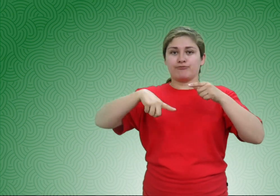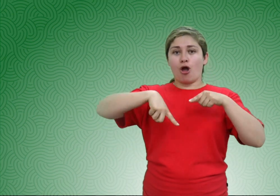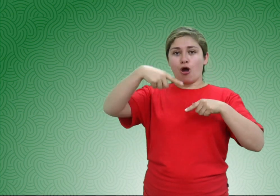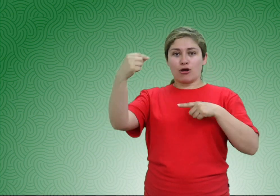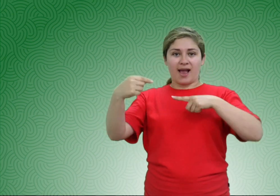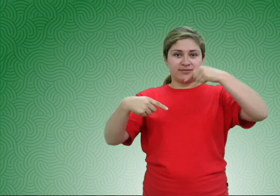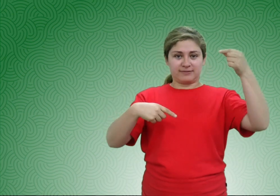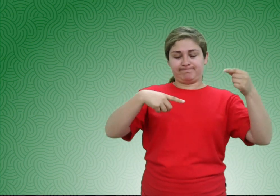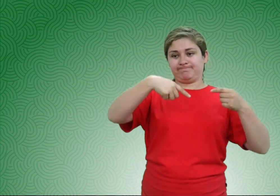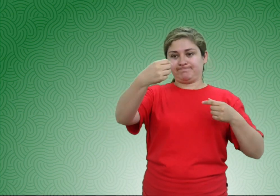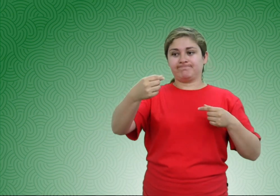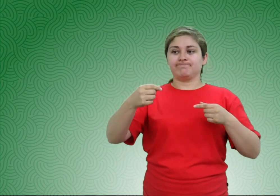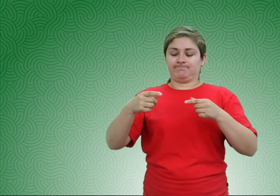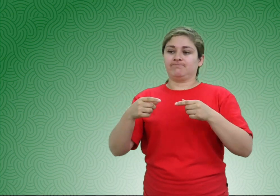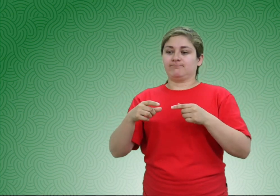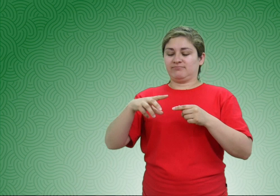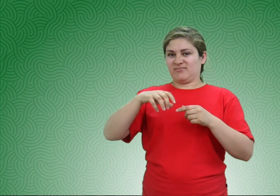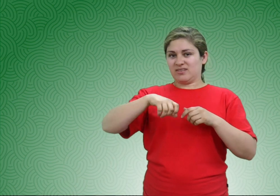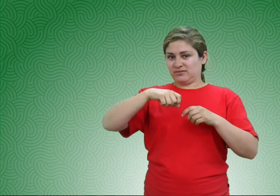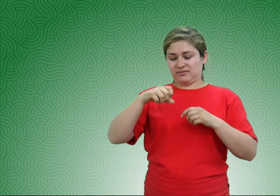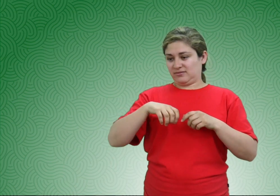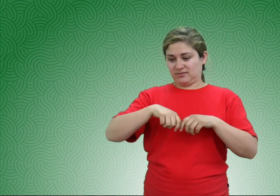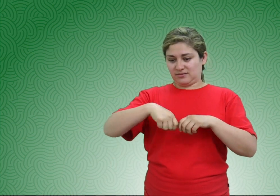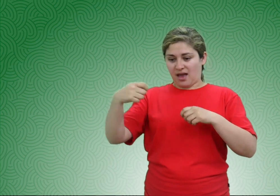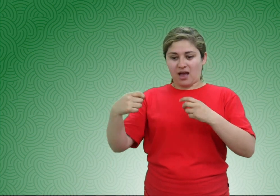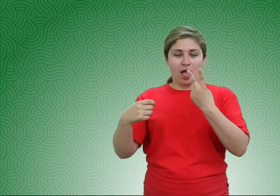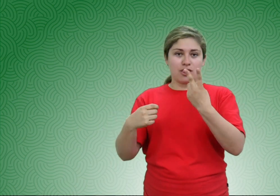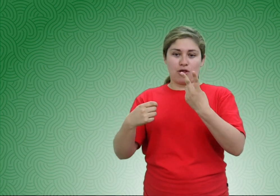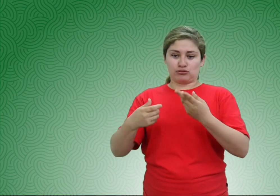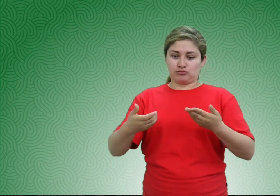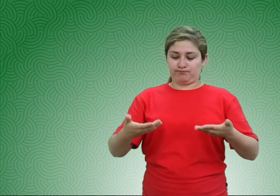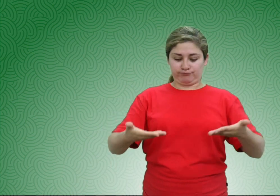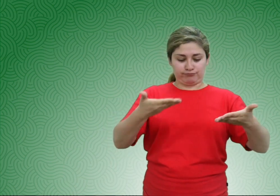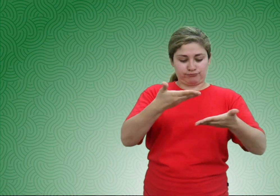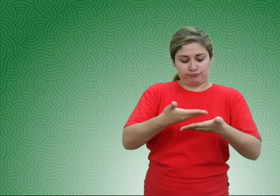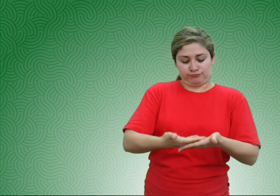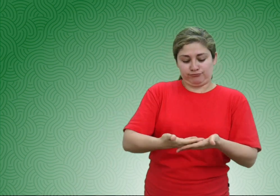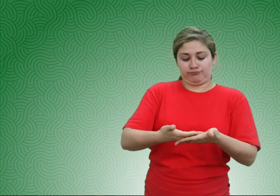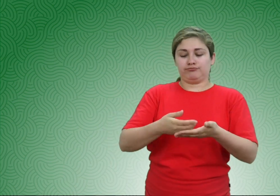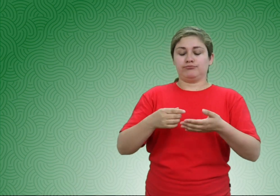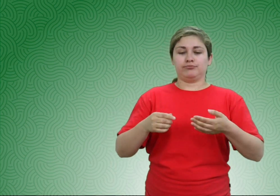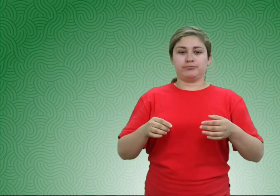Por otro lado, vamos a tomar las hojas del choclo, las chala, vamos a tomar dos y las vamos a